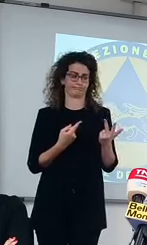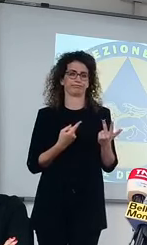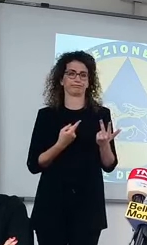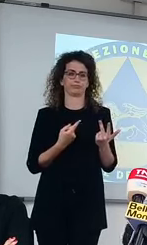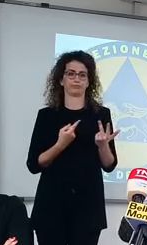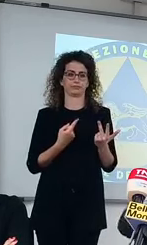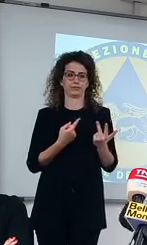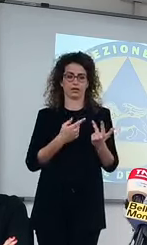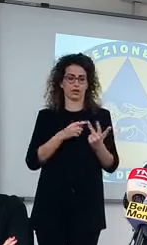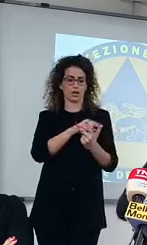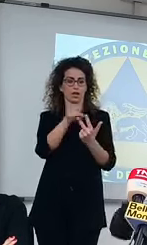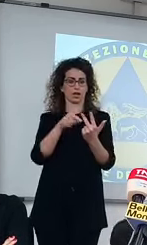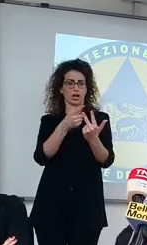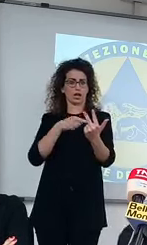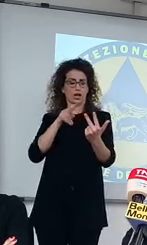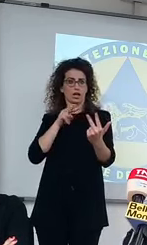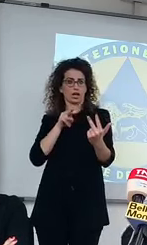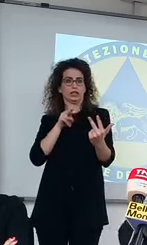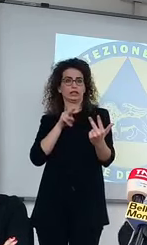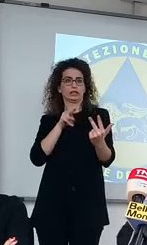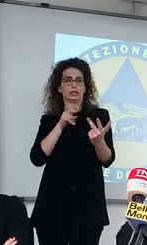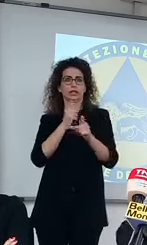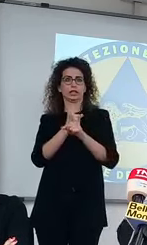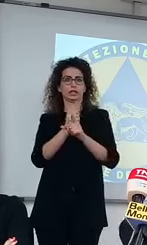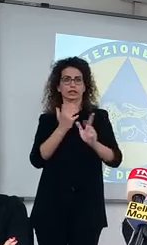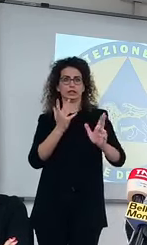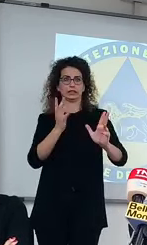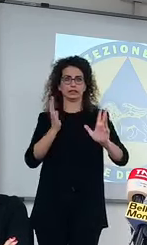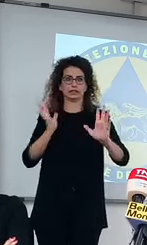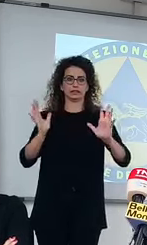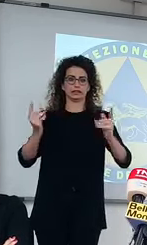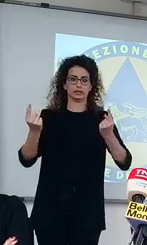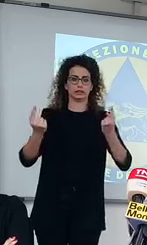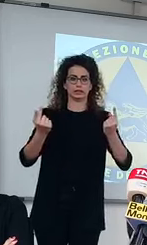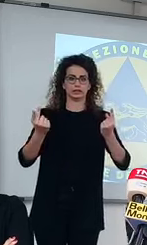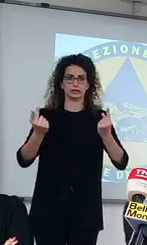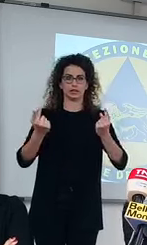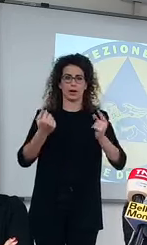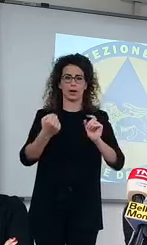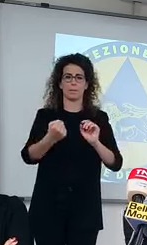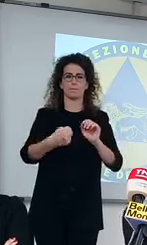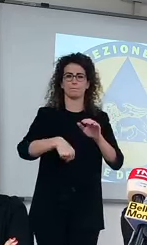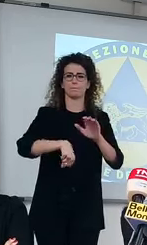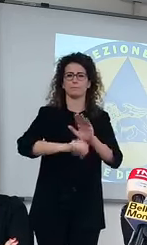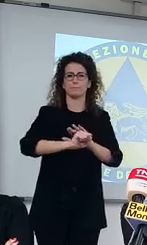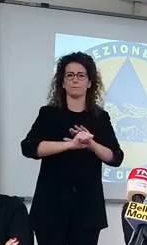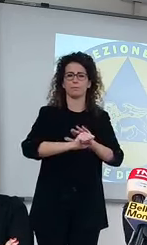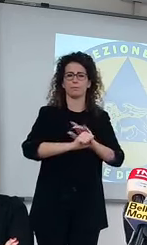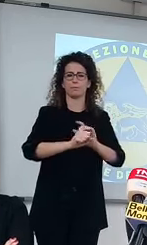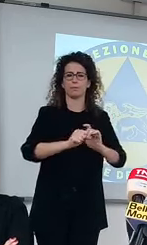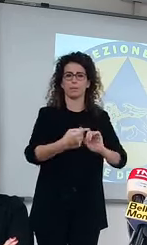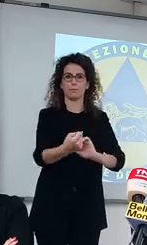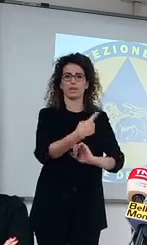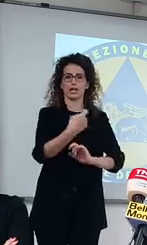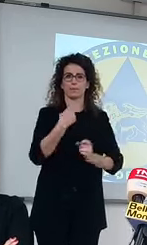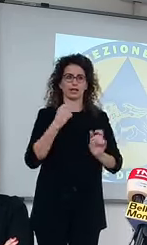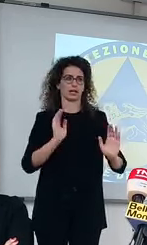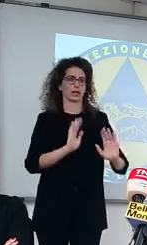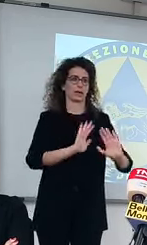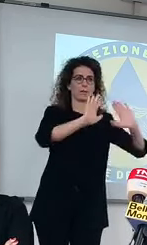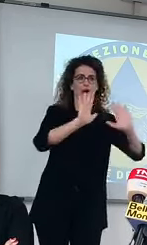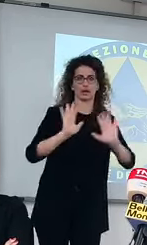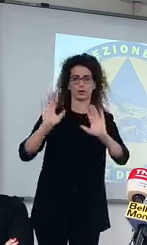mezzo ci siamo noi a dover parare le pallonate che arrivano nei posti più disparati della porta. Perché noi? Perché noi siamo quelli che fanno